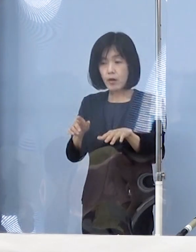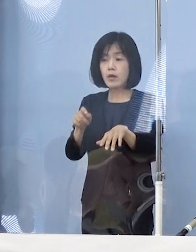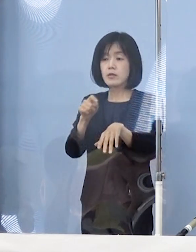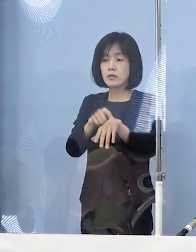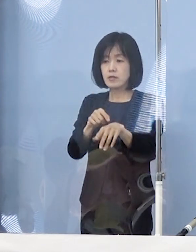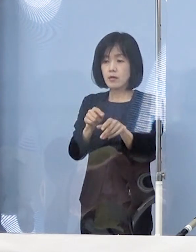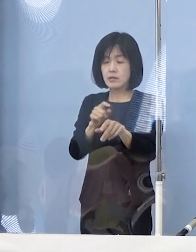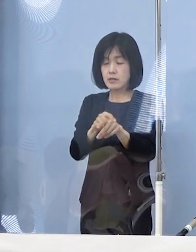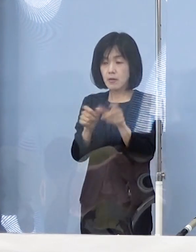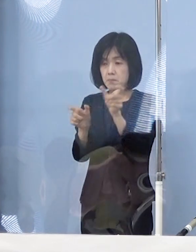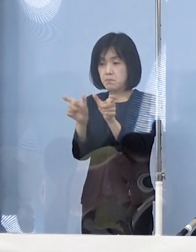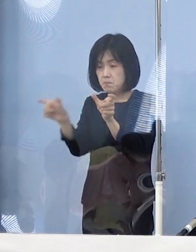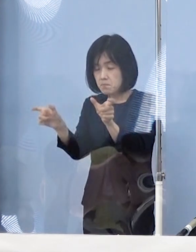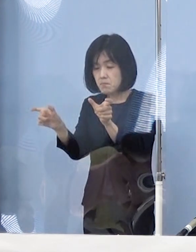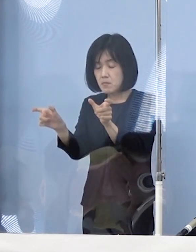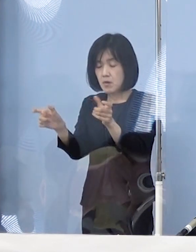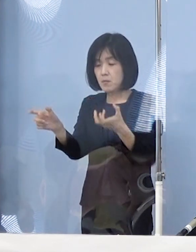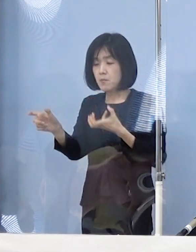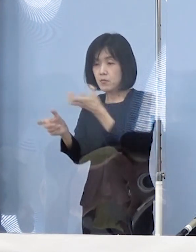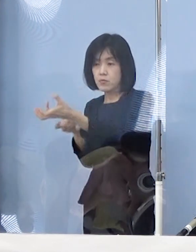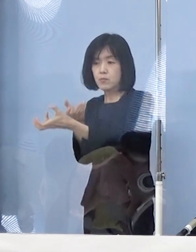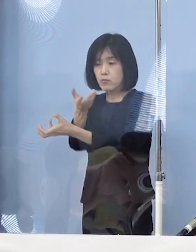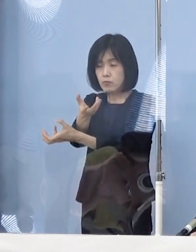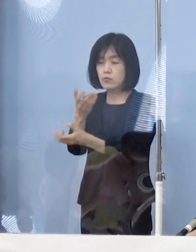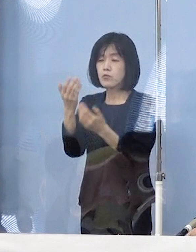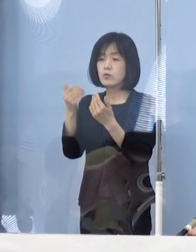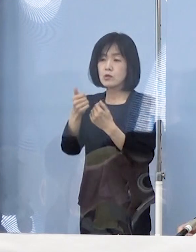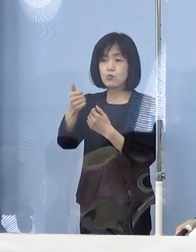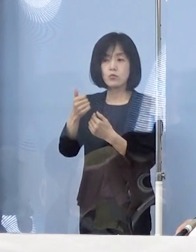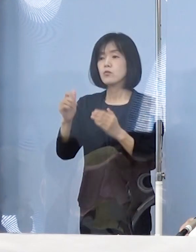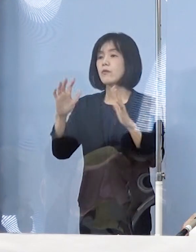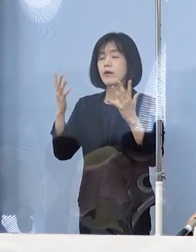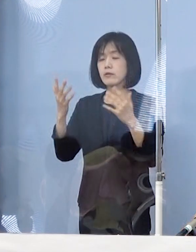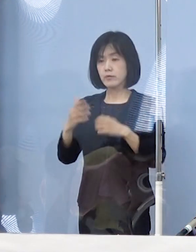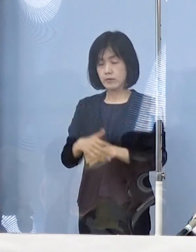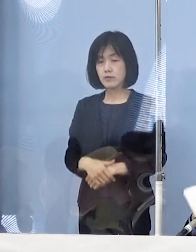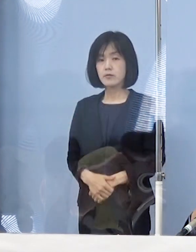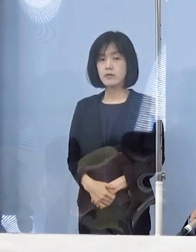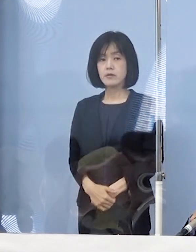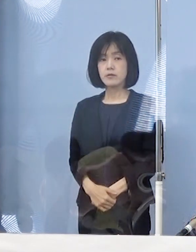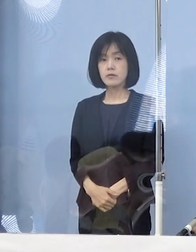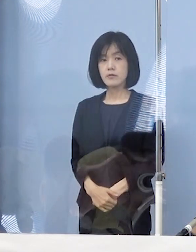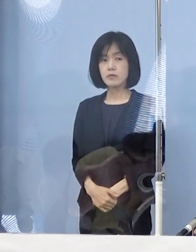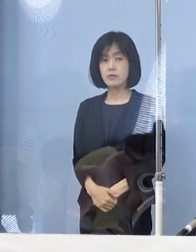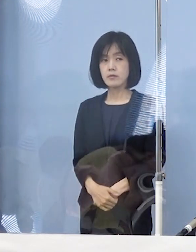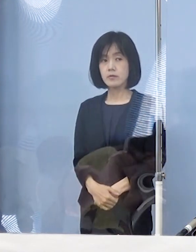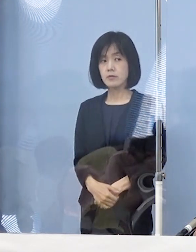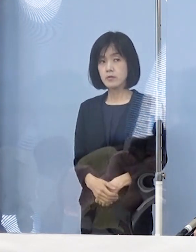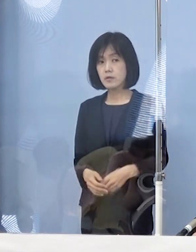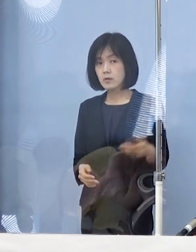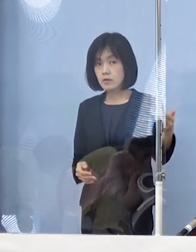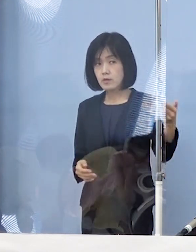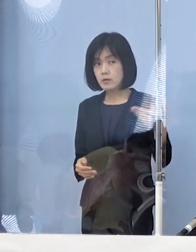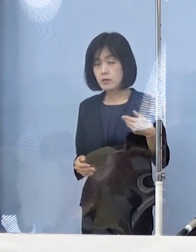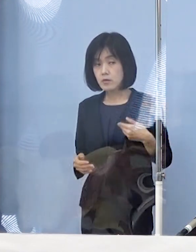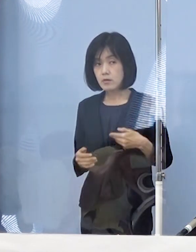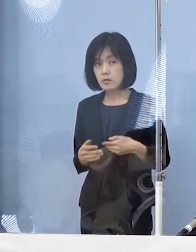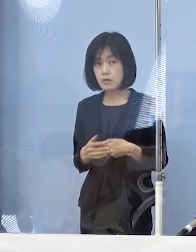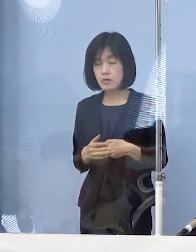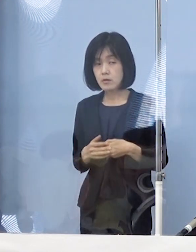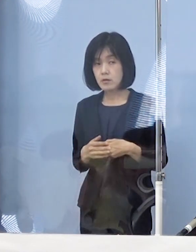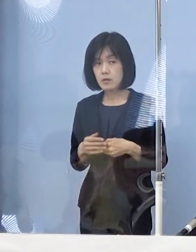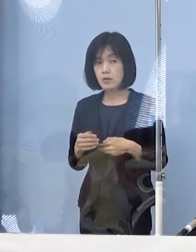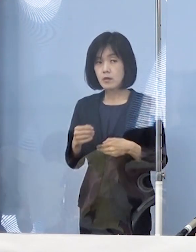ありがとうございます。 ありがとうございます。 はい、まあね、部